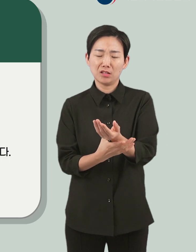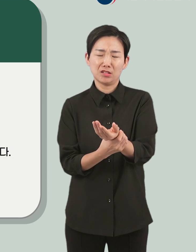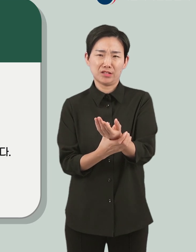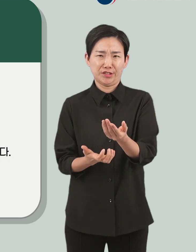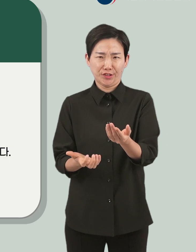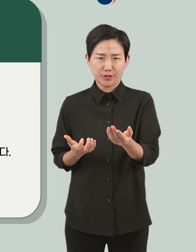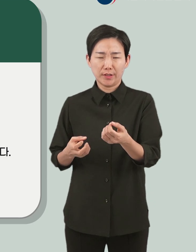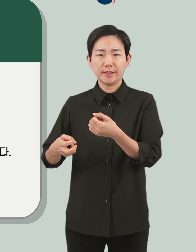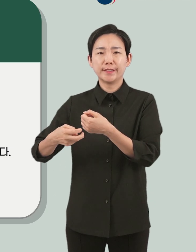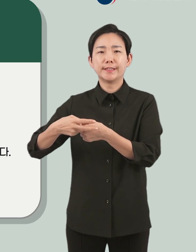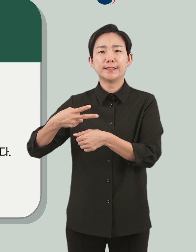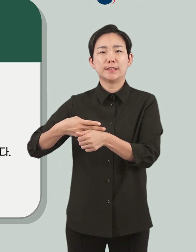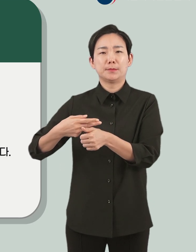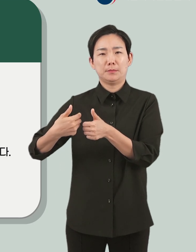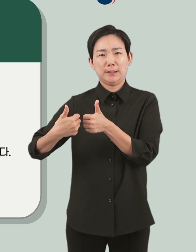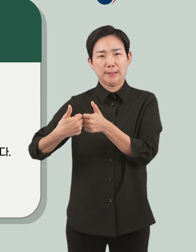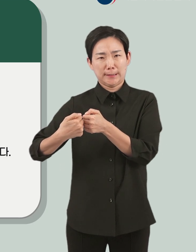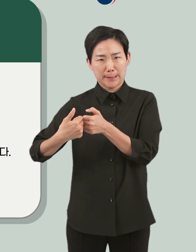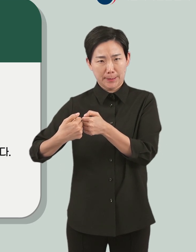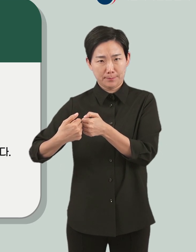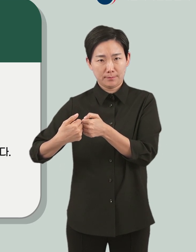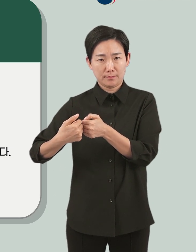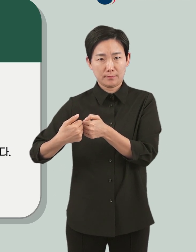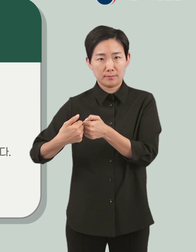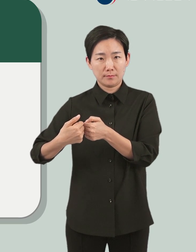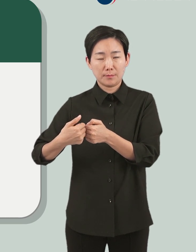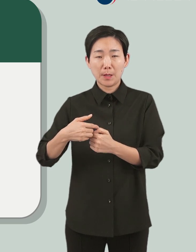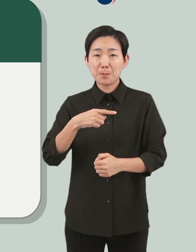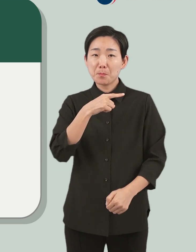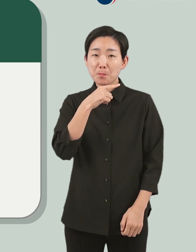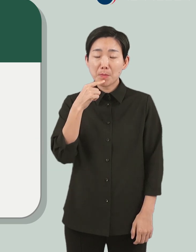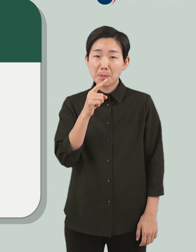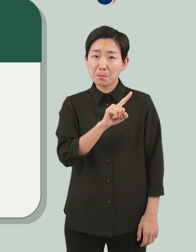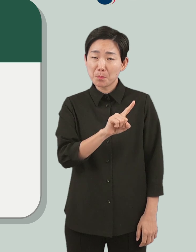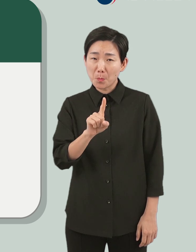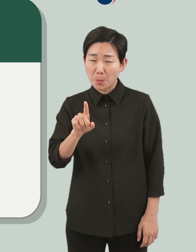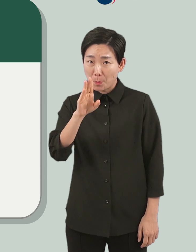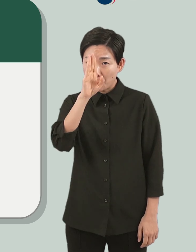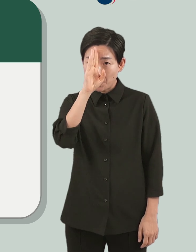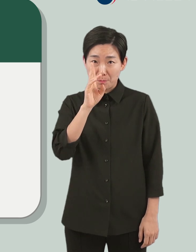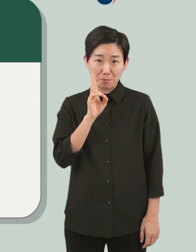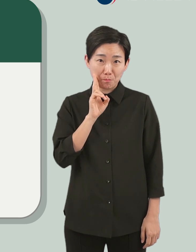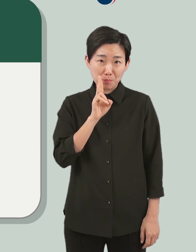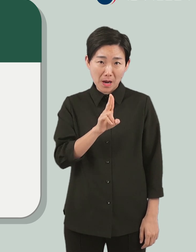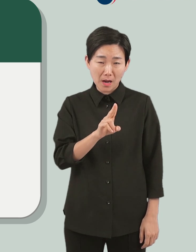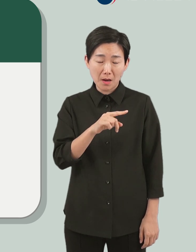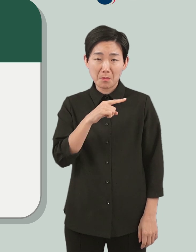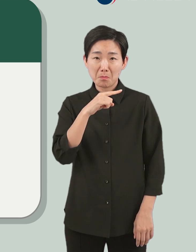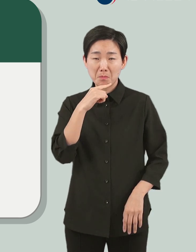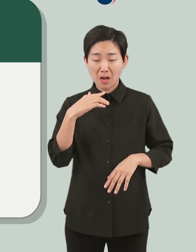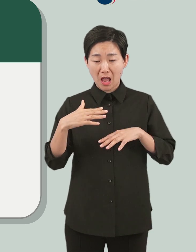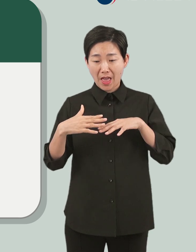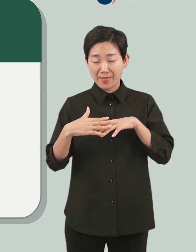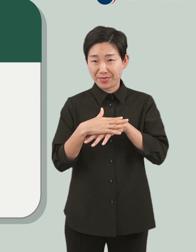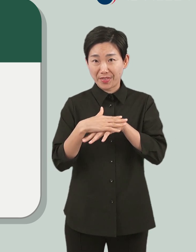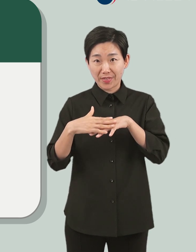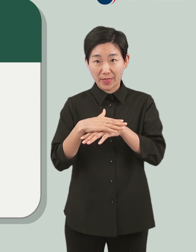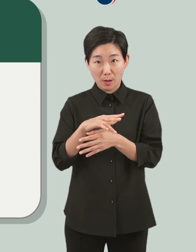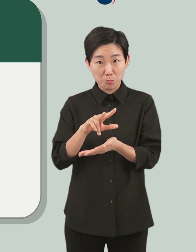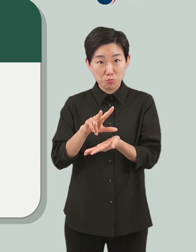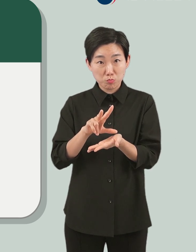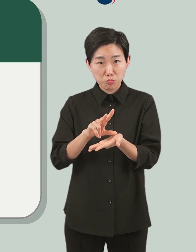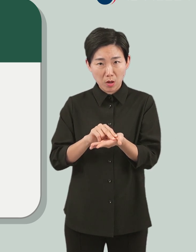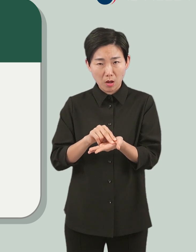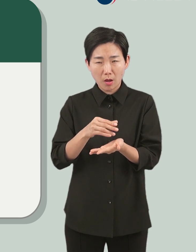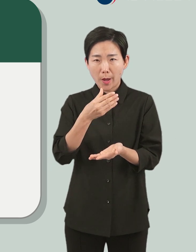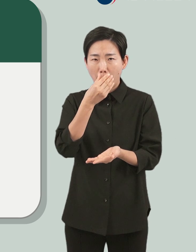합니다. 유방절제술을 받았을 때는 기기 사용 전에 의사와 상담합니다. 중증 혈액질환이나